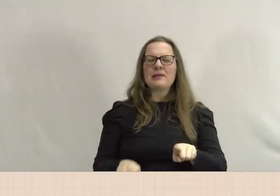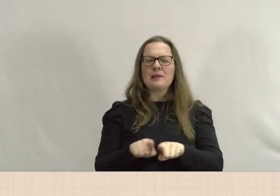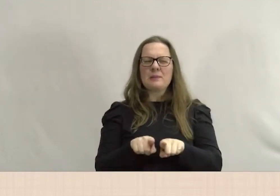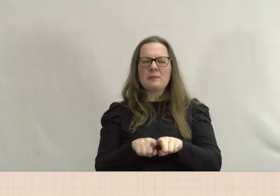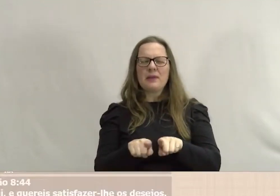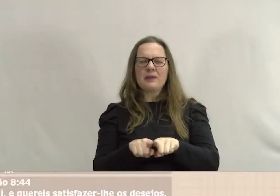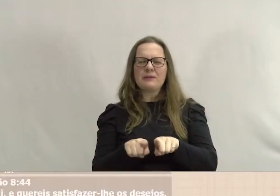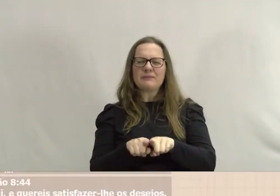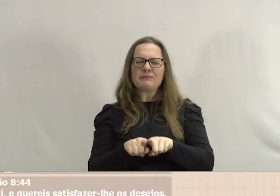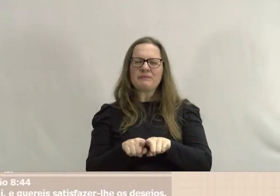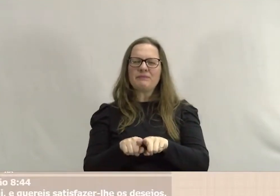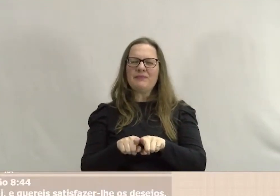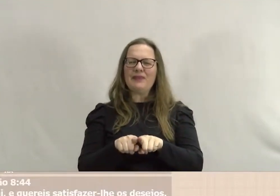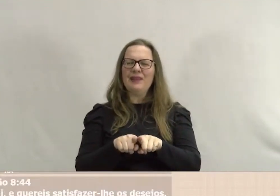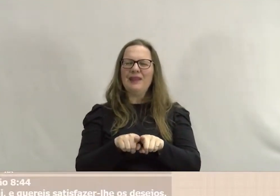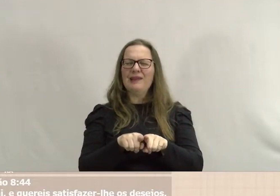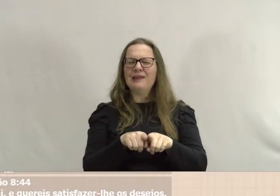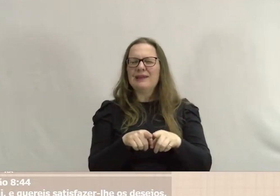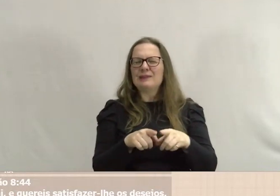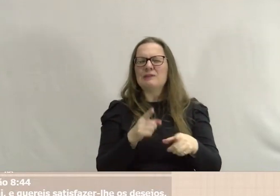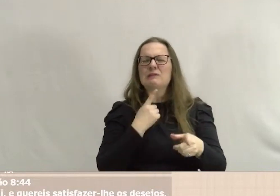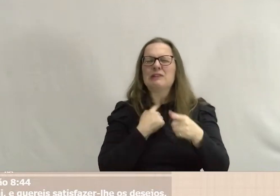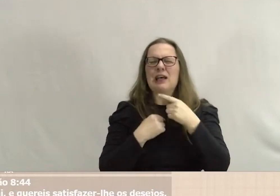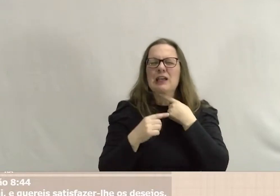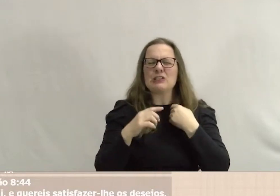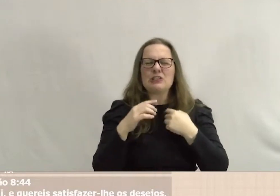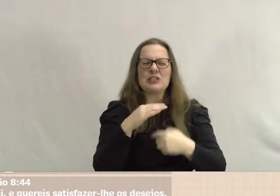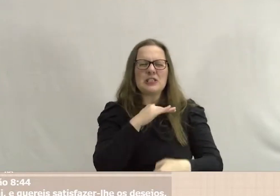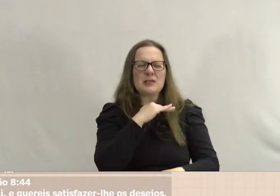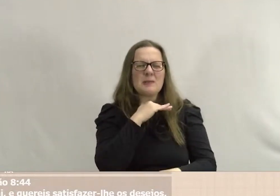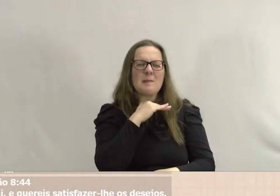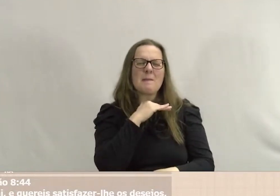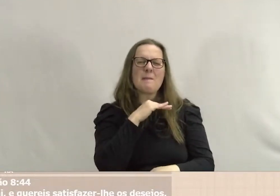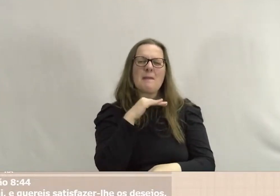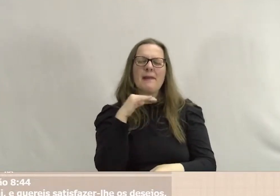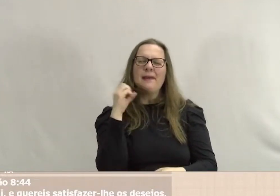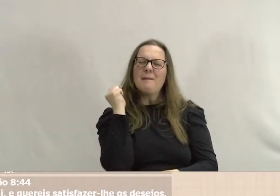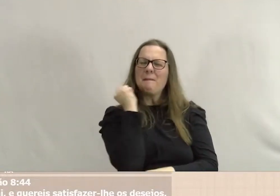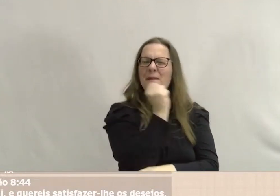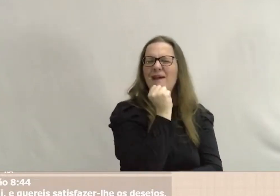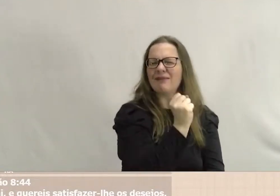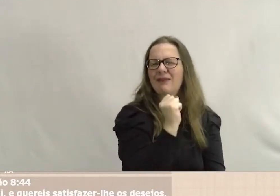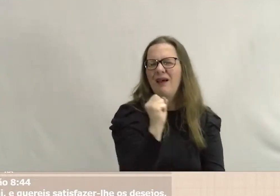bem esse versículo. Porque aqui está falando de